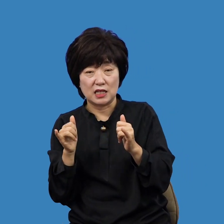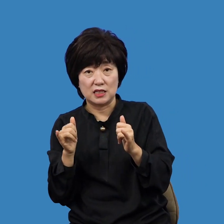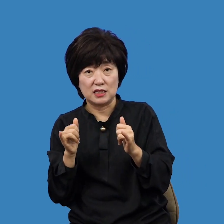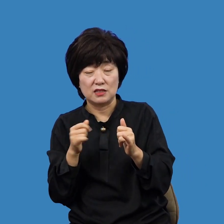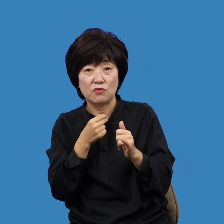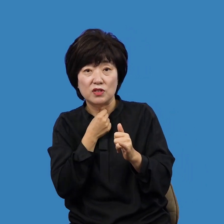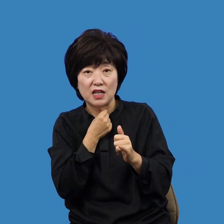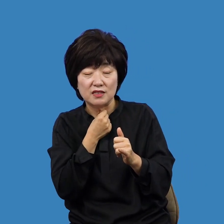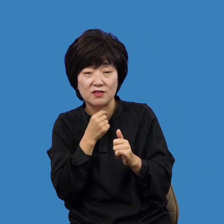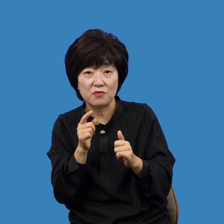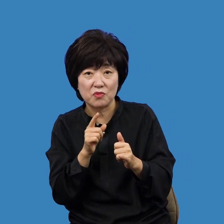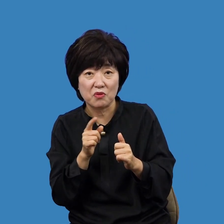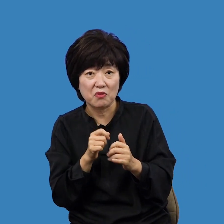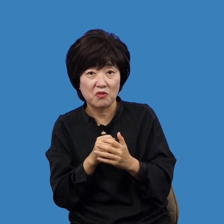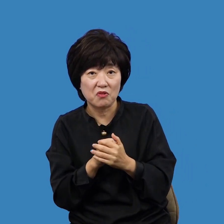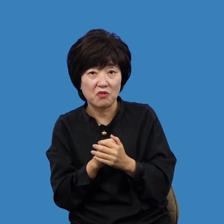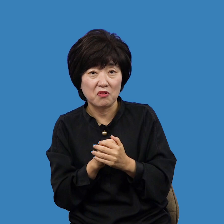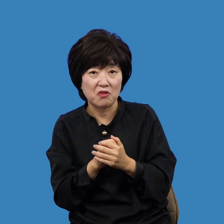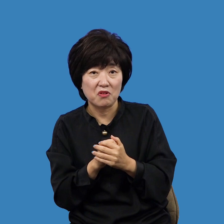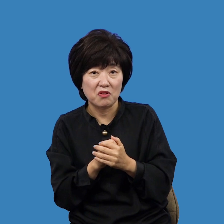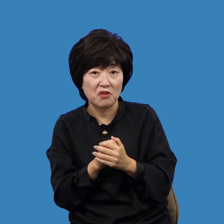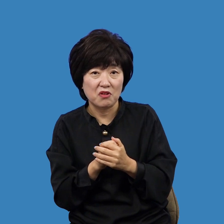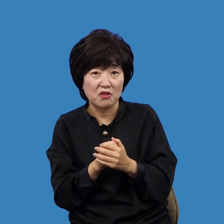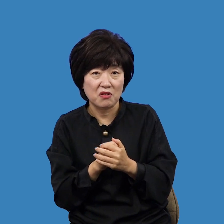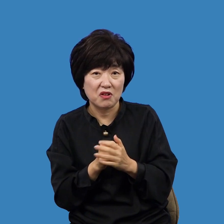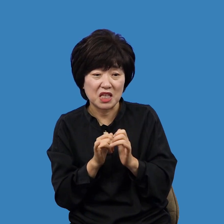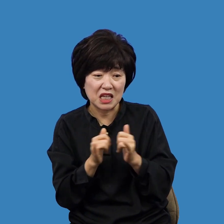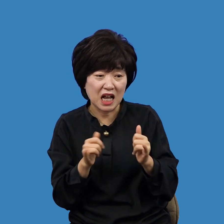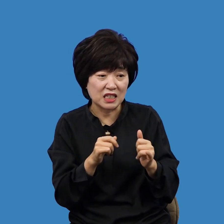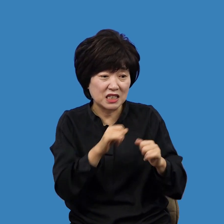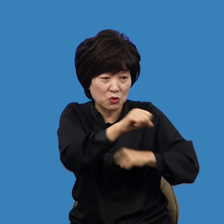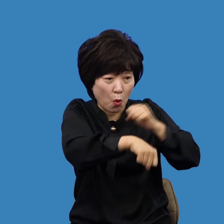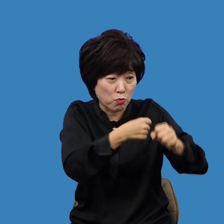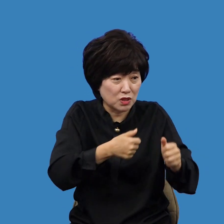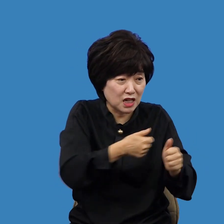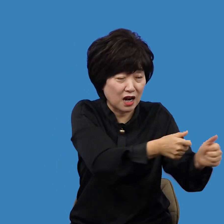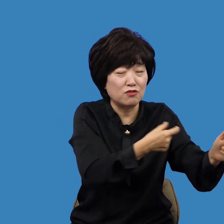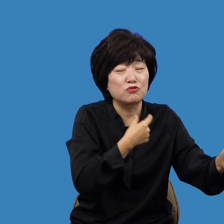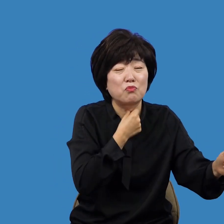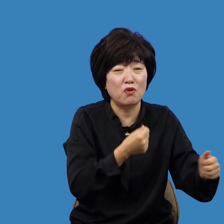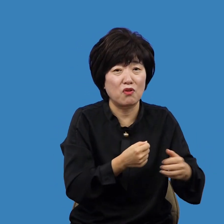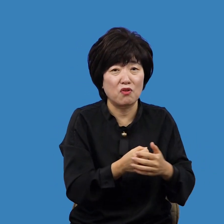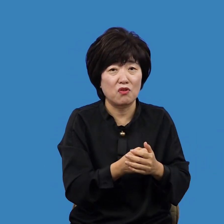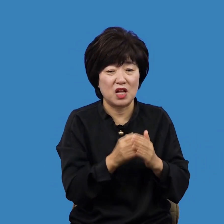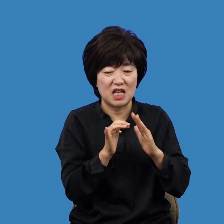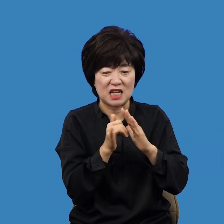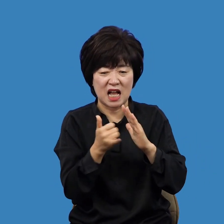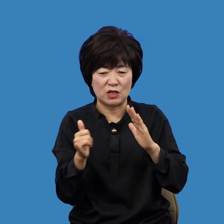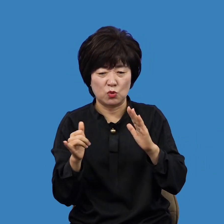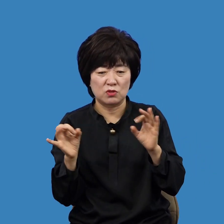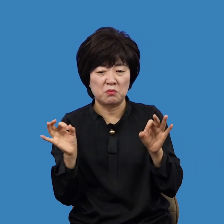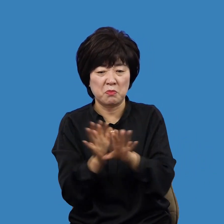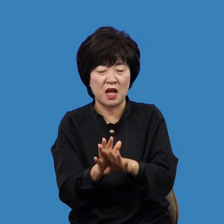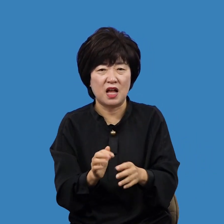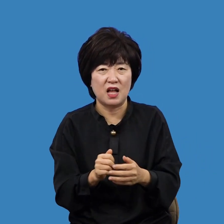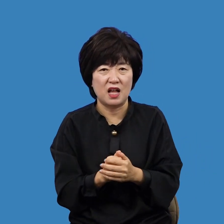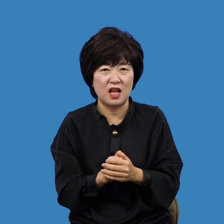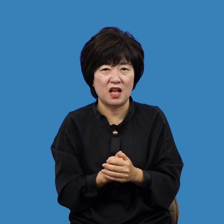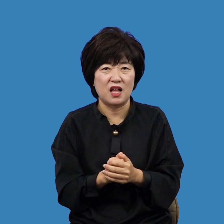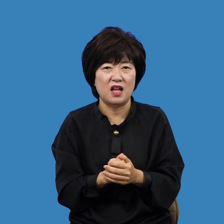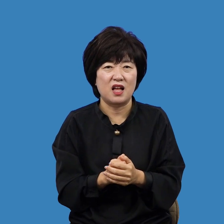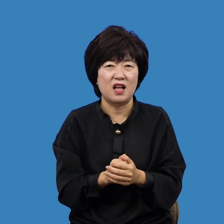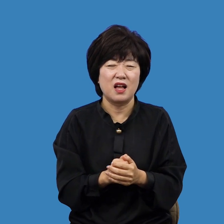추구하는지 아세요? 뭐 결국 그러니까 이런 거 따라가려고 그러는 거야. 이런 거 가족의 해체, 뭐 폴리아모리, 뭐